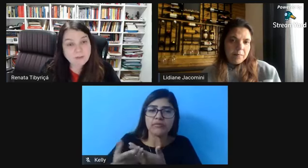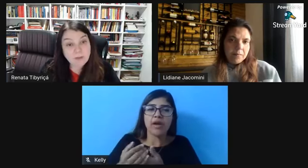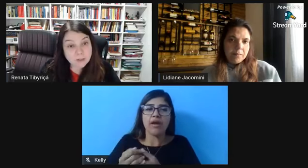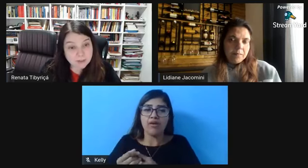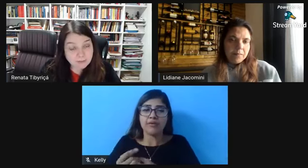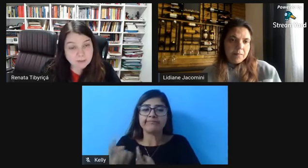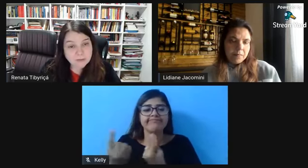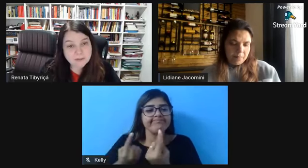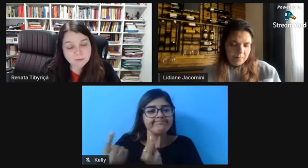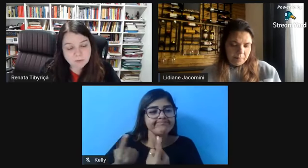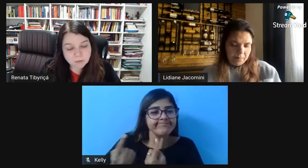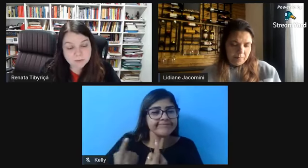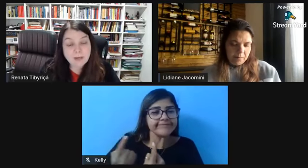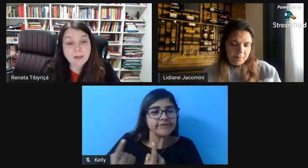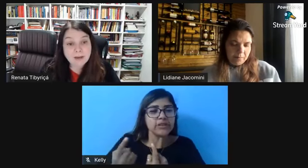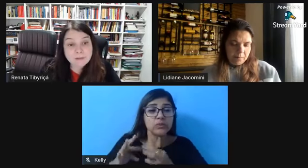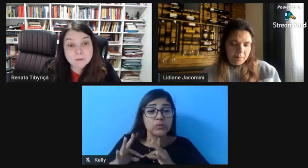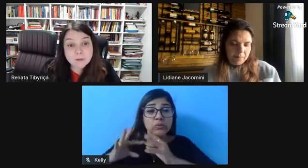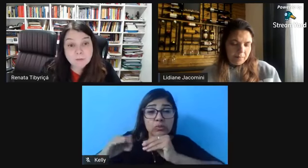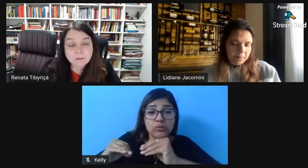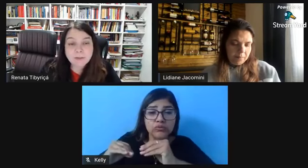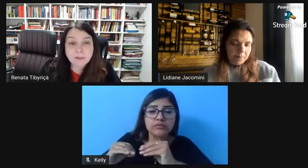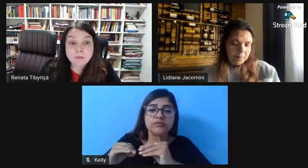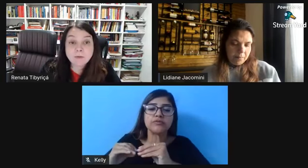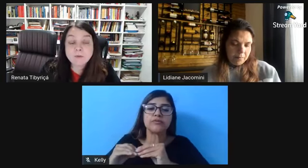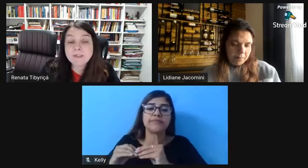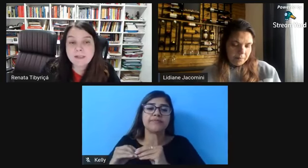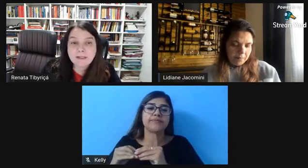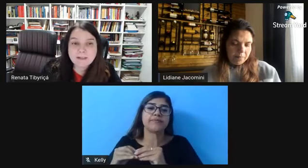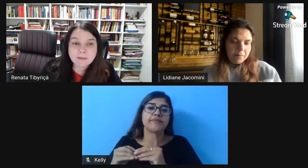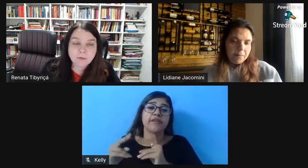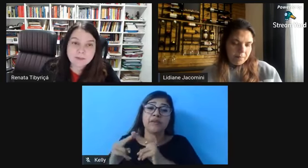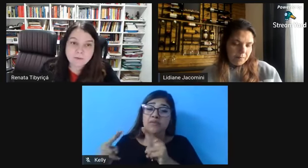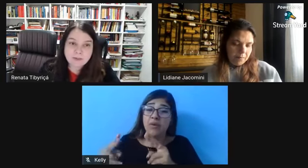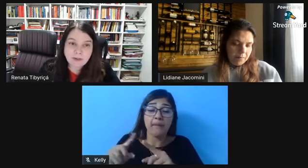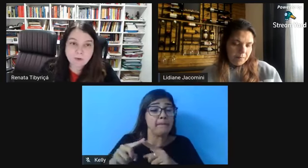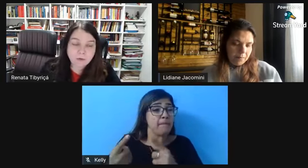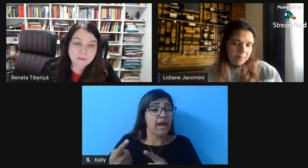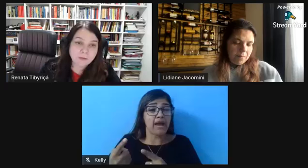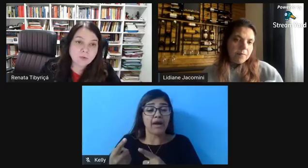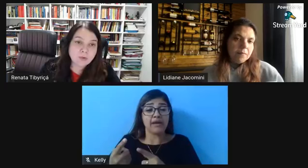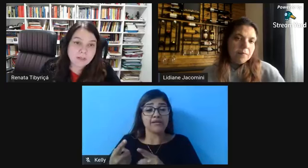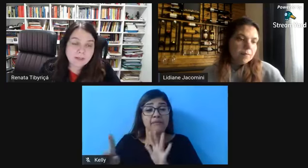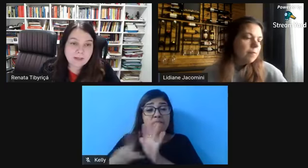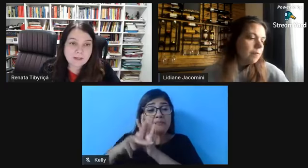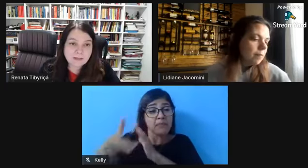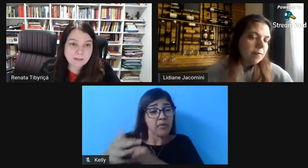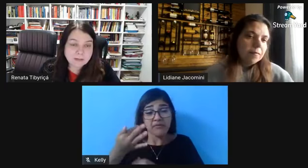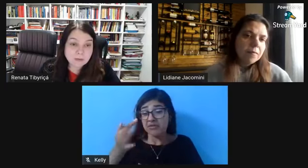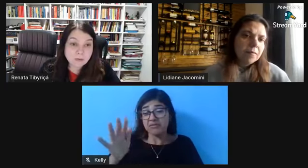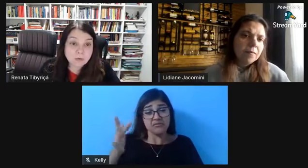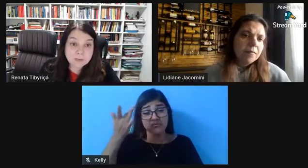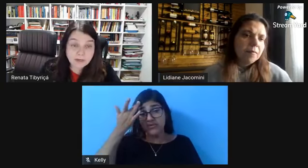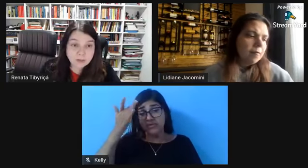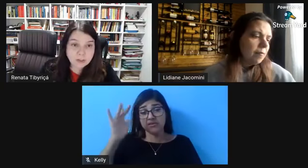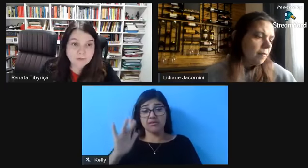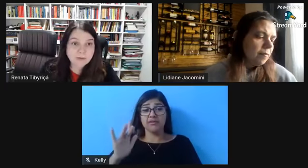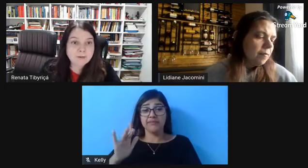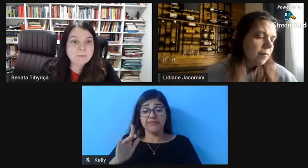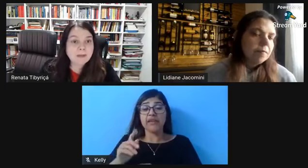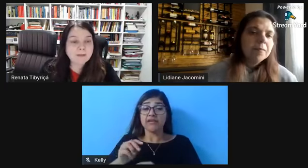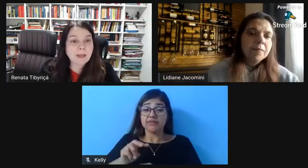o atendimento e agendamento dessas pessoas. A Defensoria Pública da União, eu não sei em que situação está agora, então eu sugeriria que entrasse no